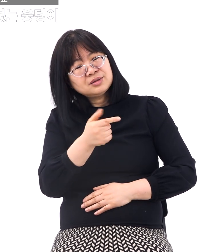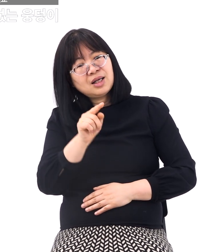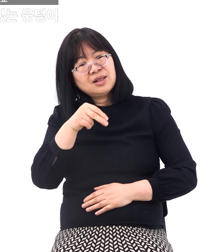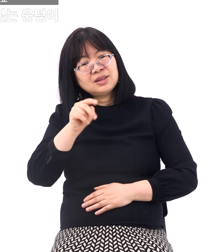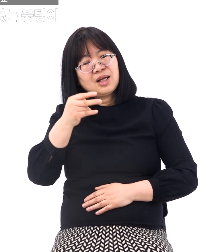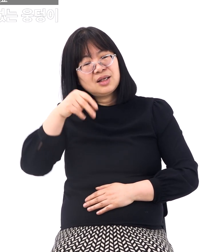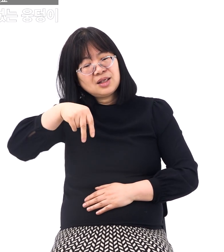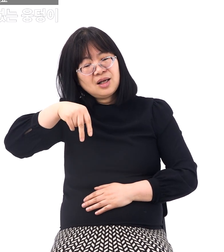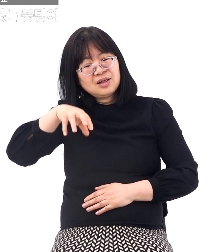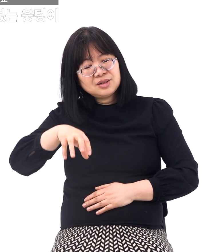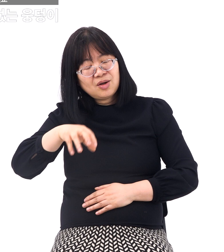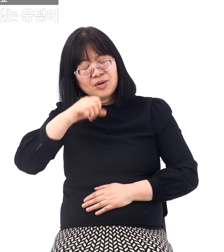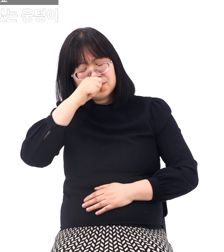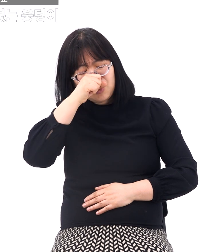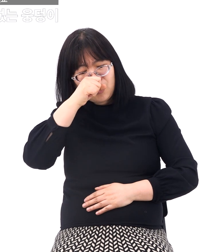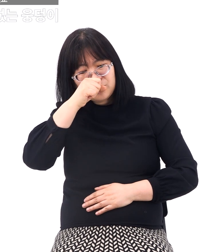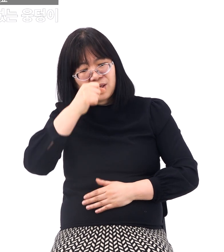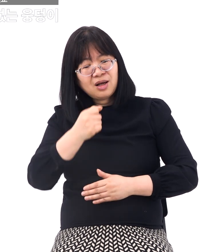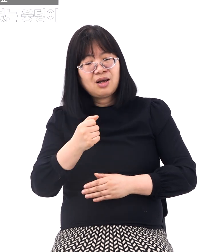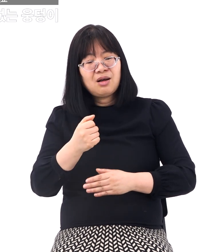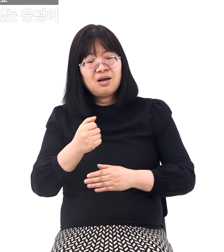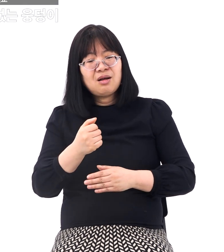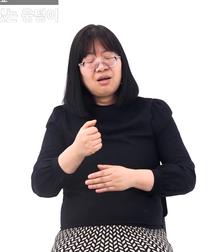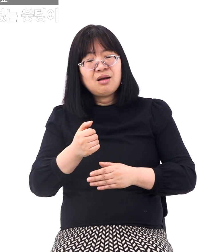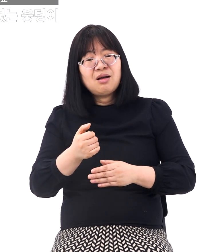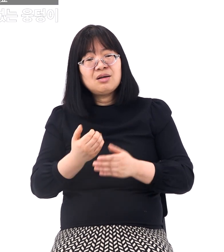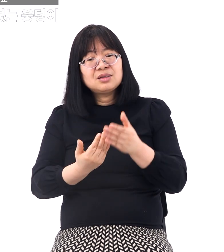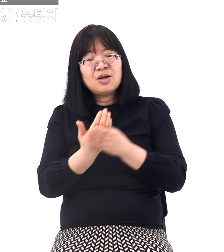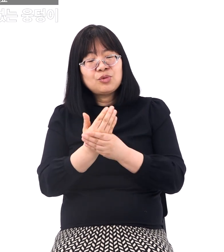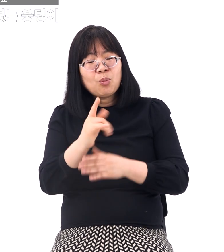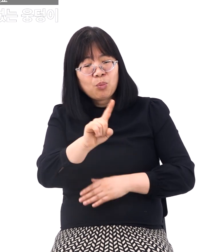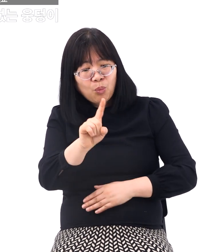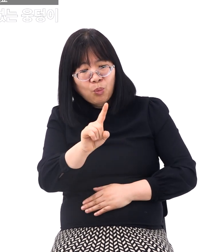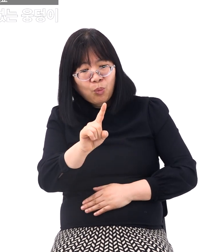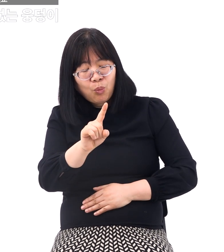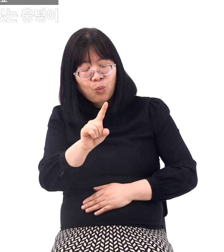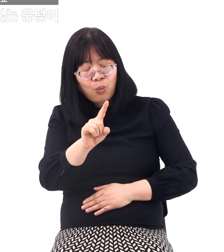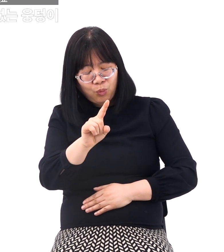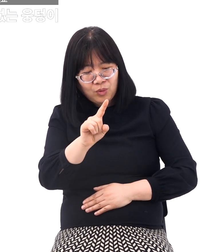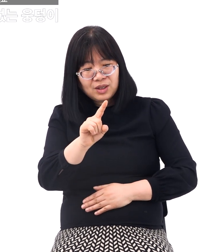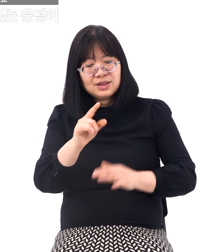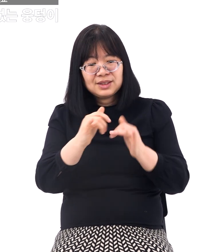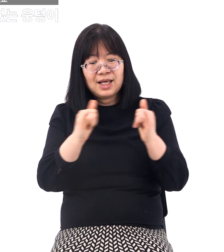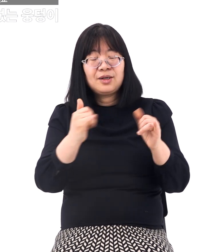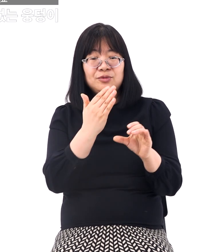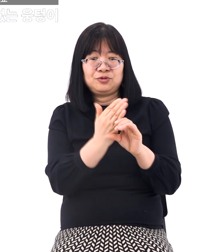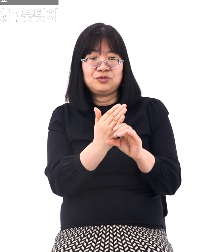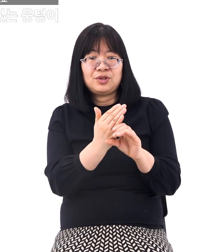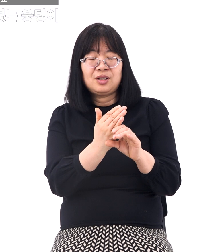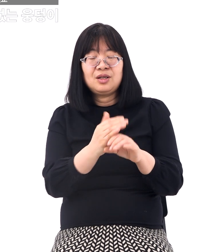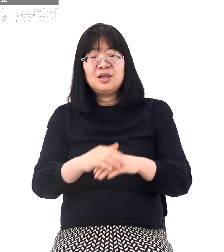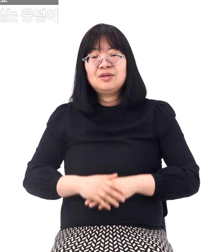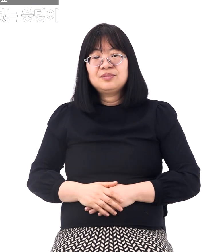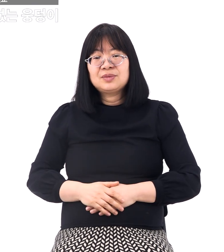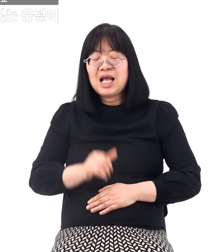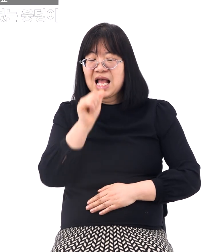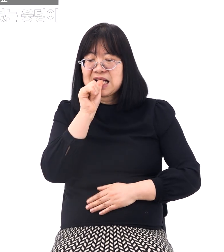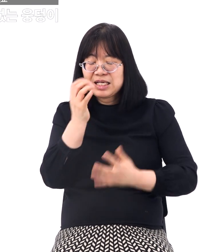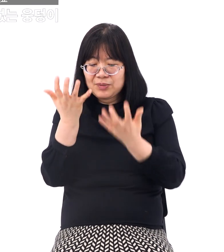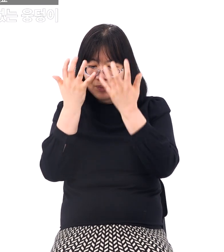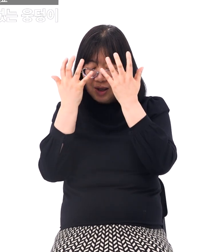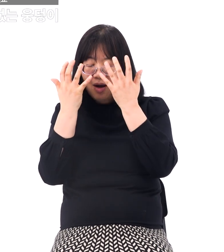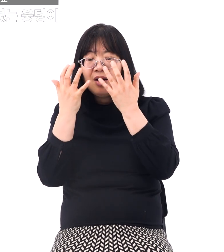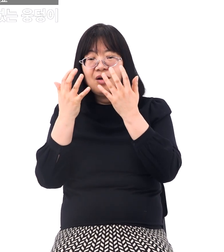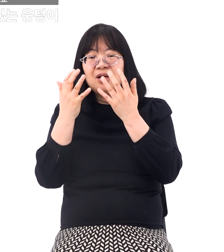나사렛에서 무슨 선한 것이 나오겠냐라고 여겨지는 가운데 교정 사역을 하는 제 젊은